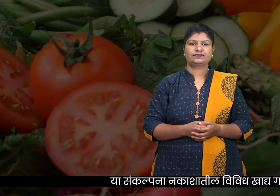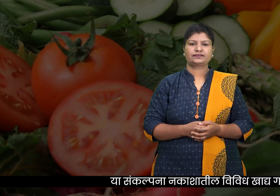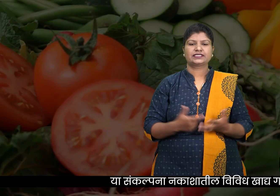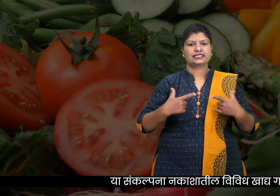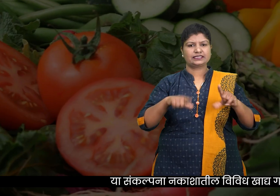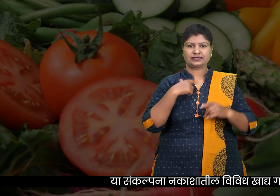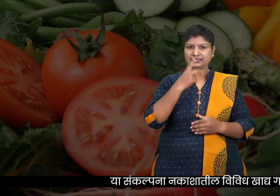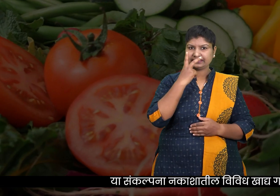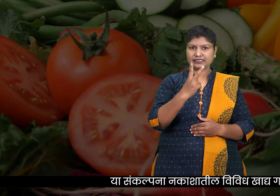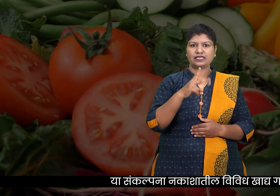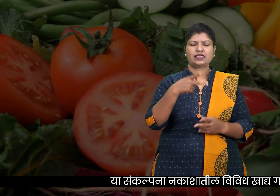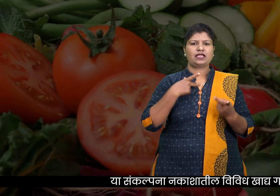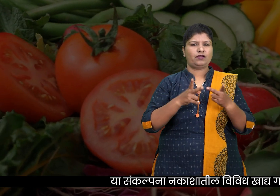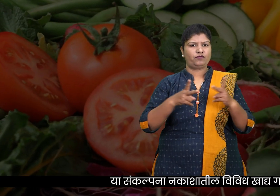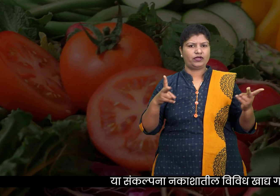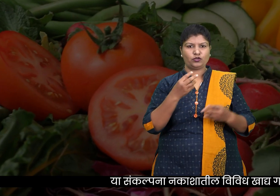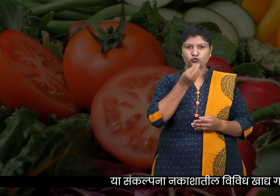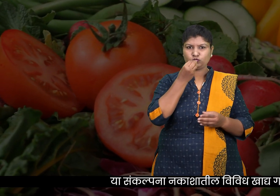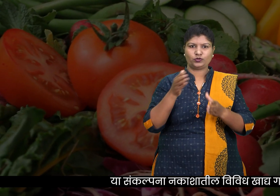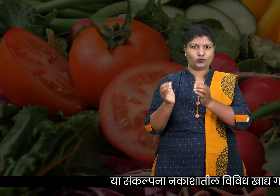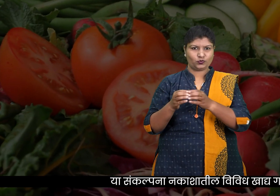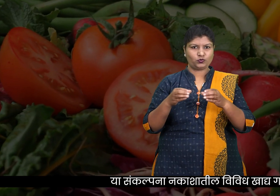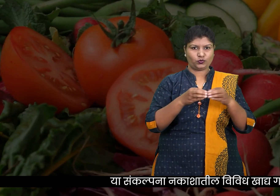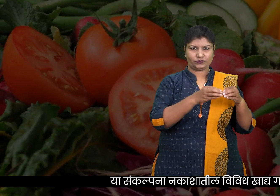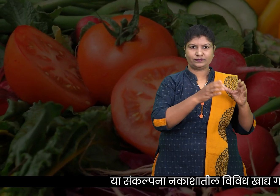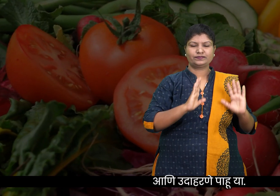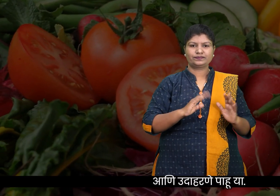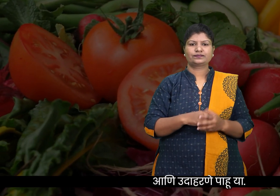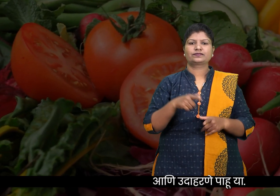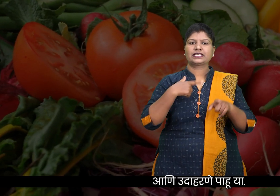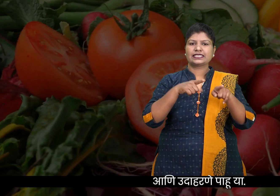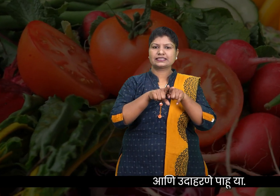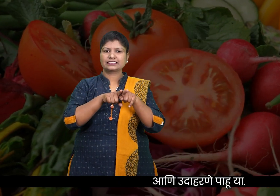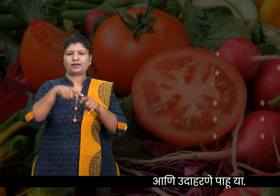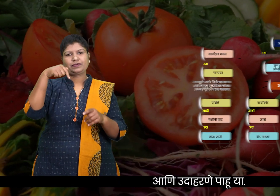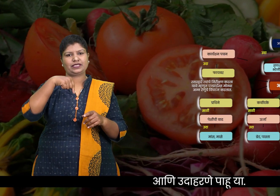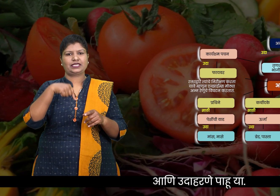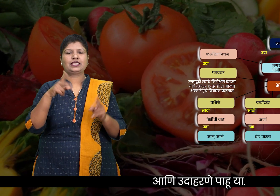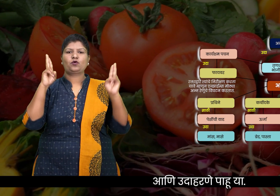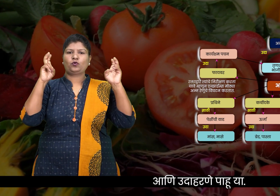या संकल्पना नकाशातील विविध खाद्य गट आणि उदाहरणे पाहूया.